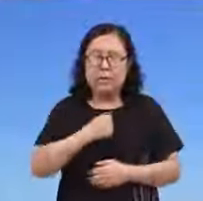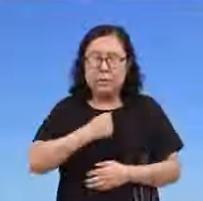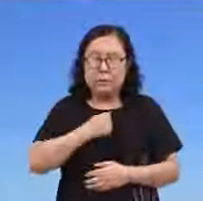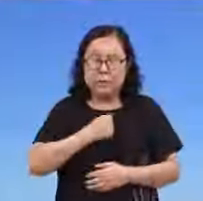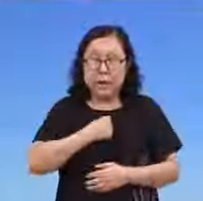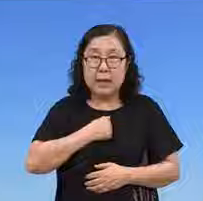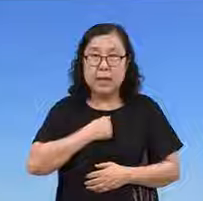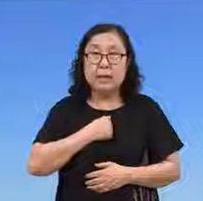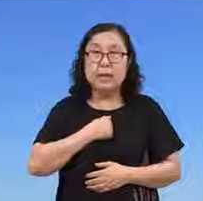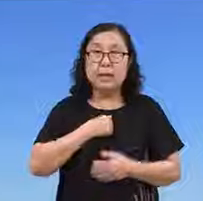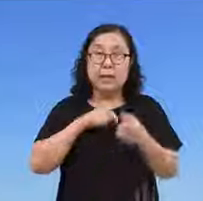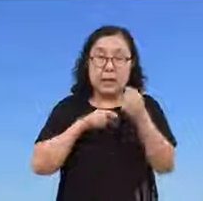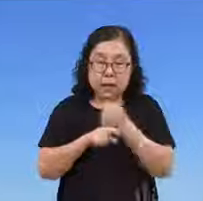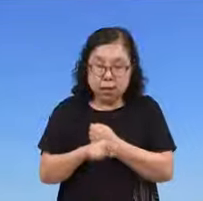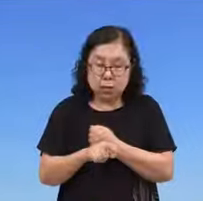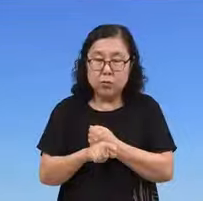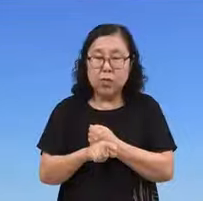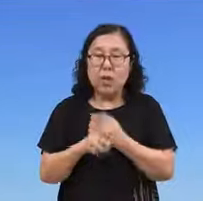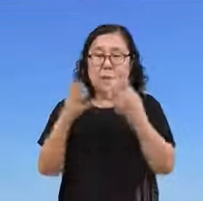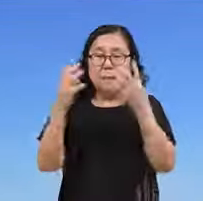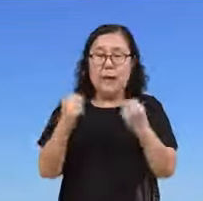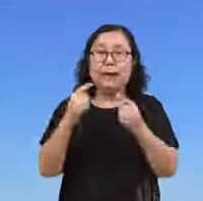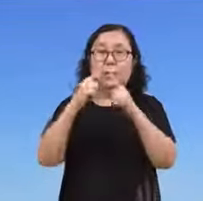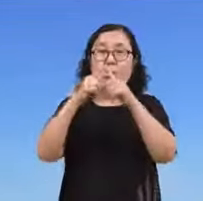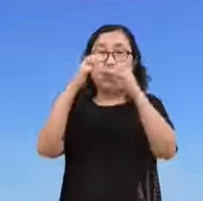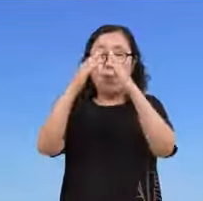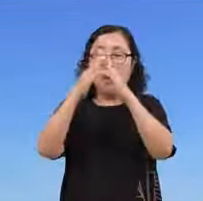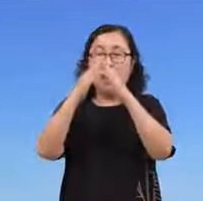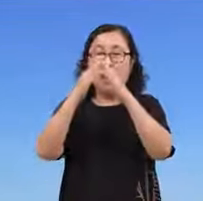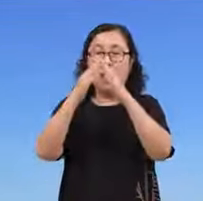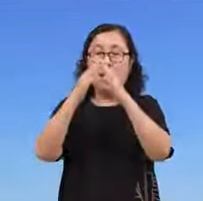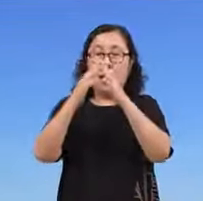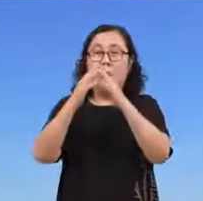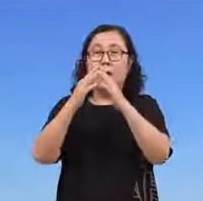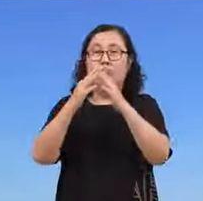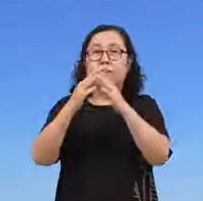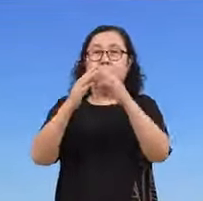수많은 신자들이 이런 관점으로 바라보지 않는다는 겁니다.